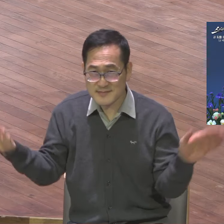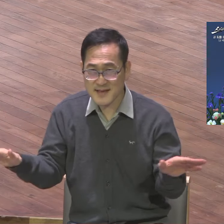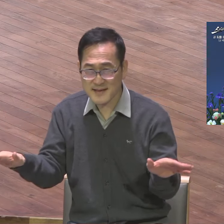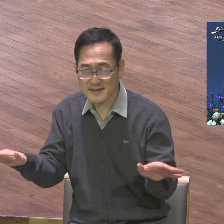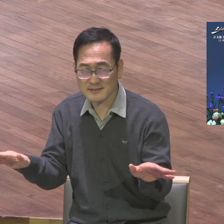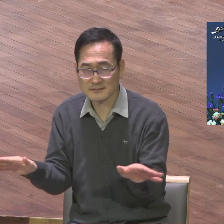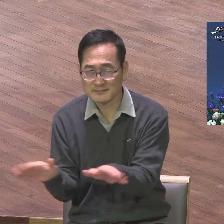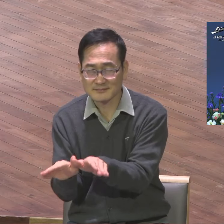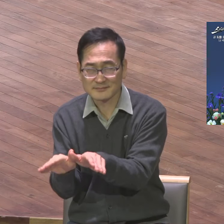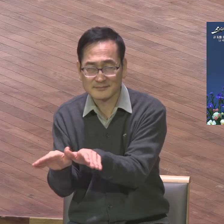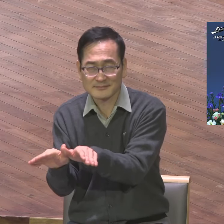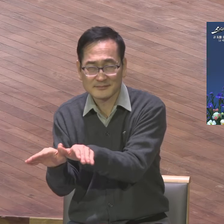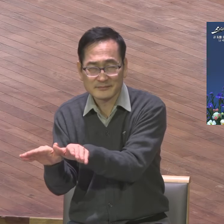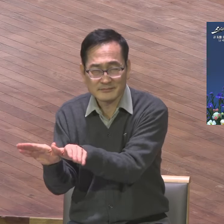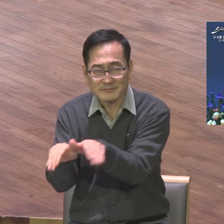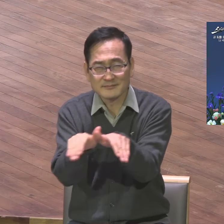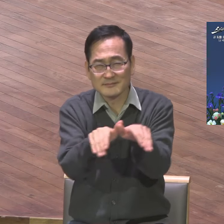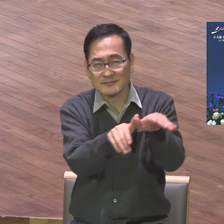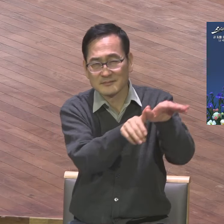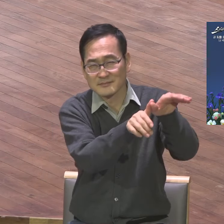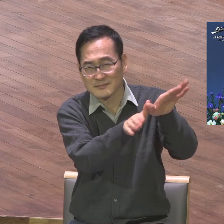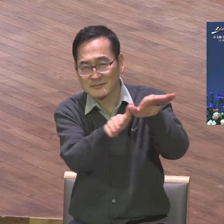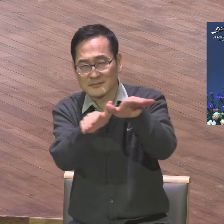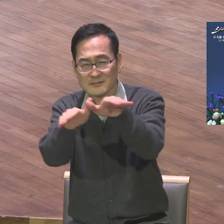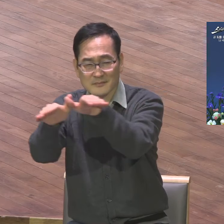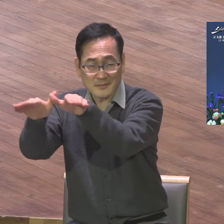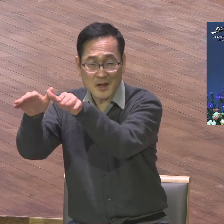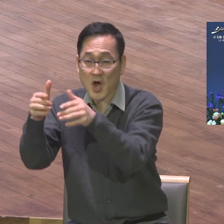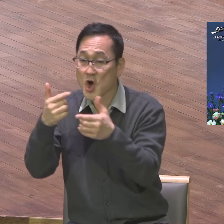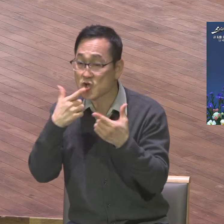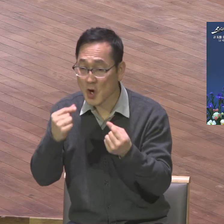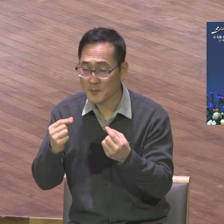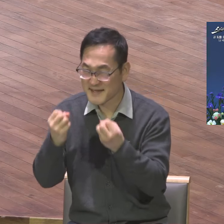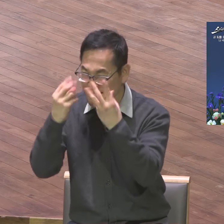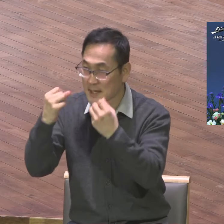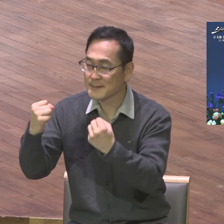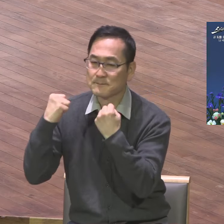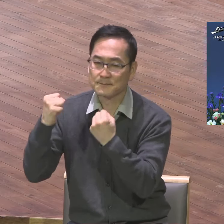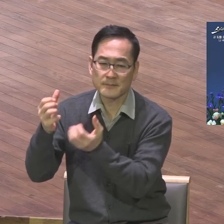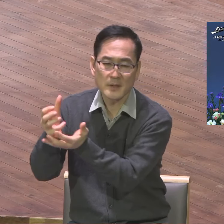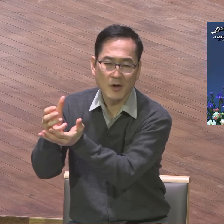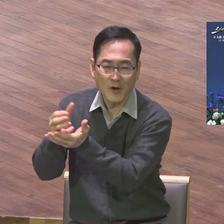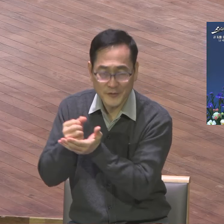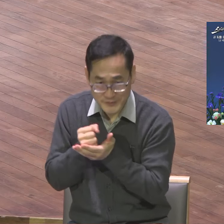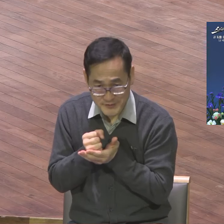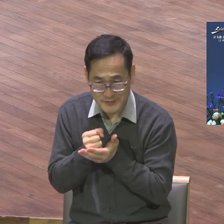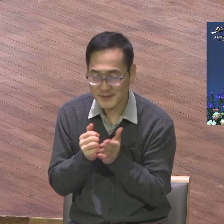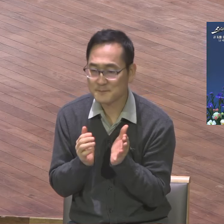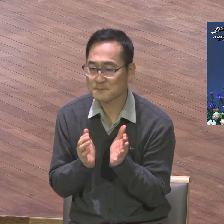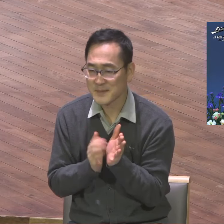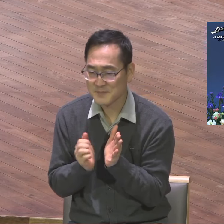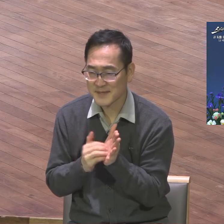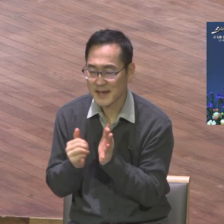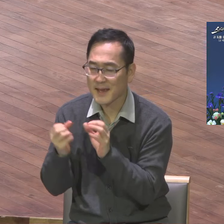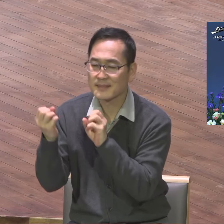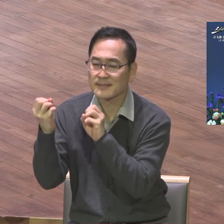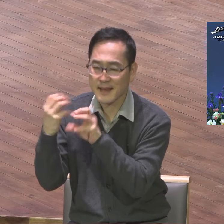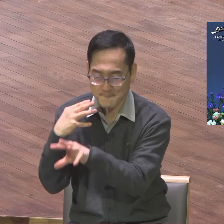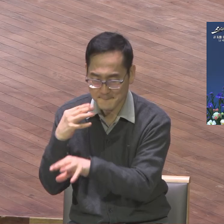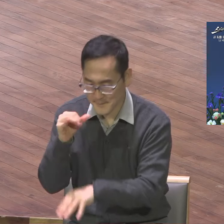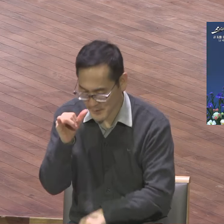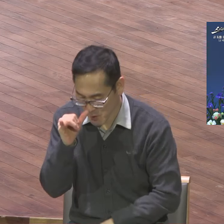향해 날개치며 올라간 같이 새 힘을 얻는 비결에 답을 주고 있는